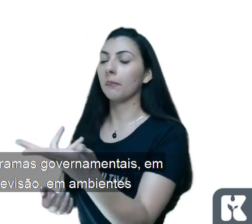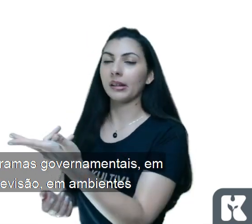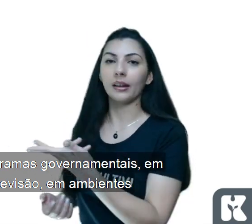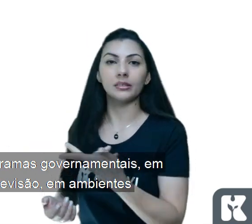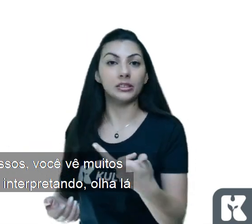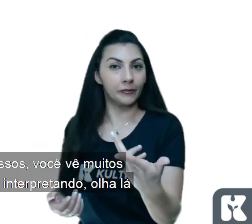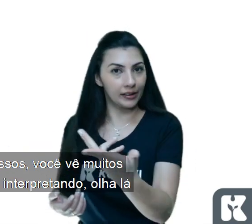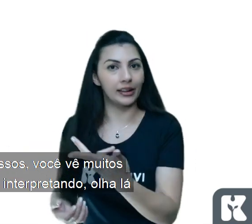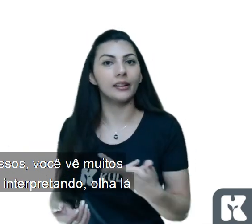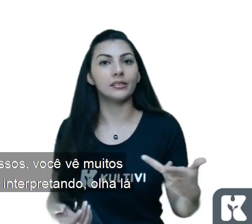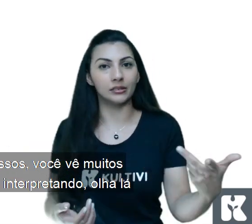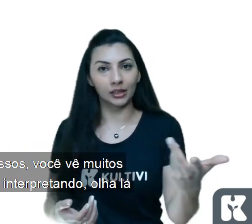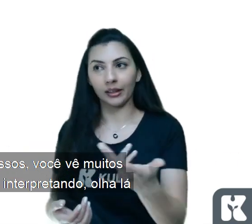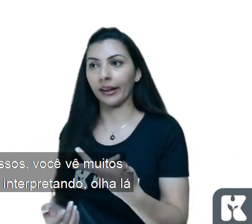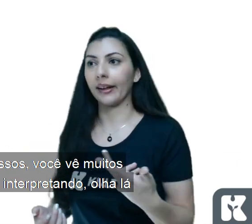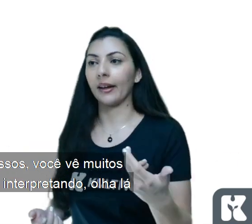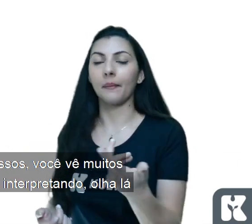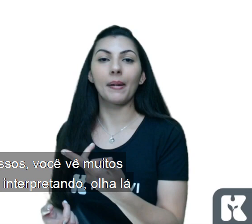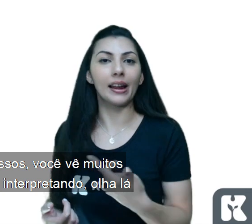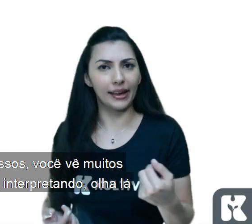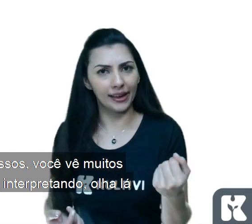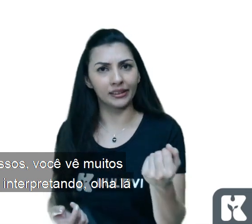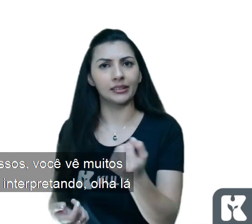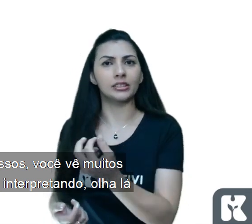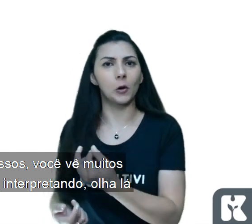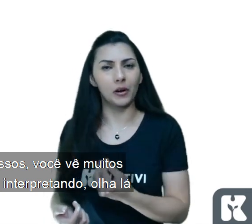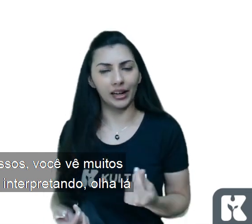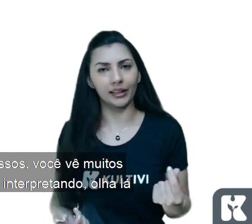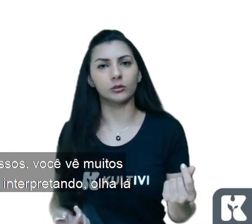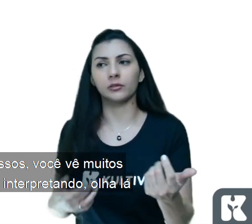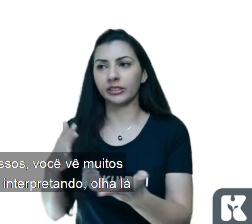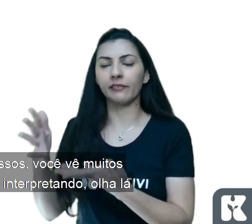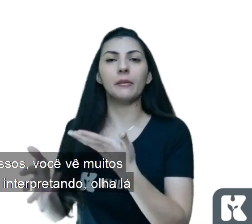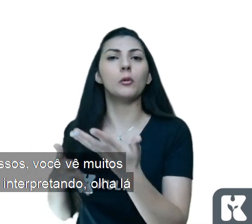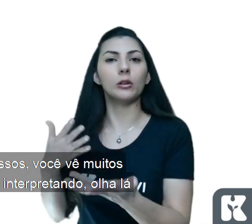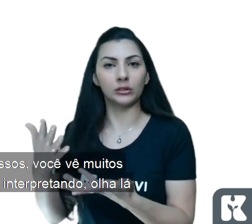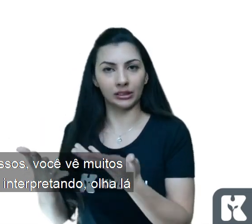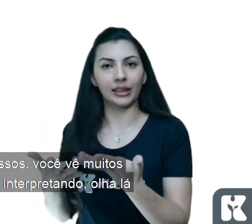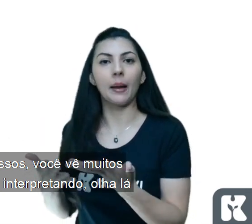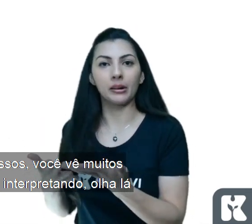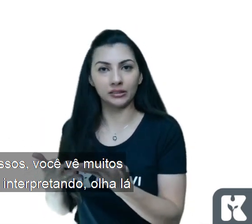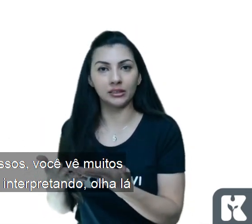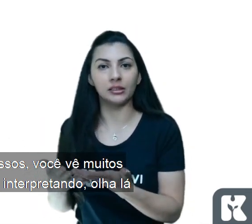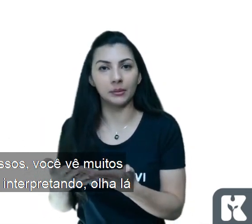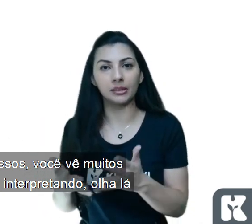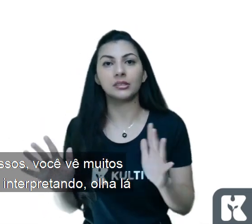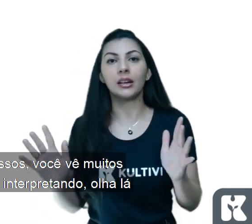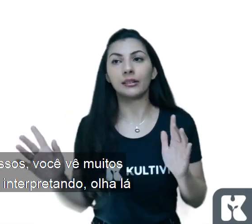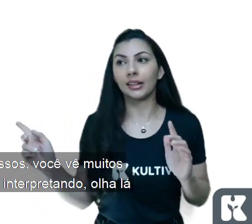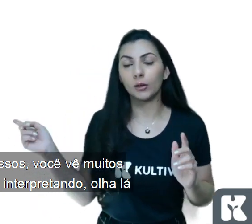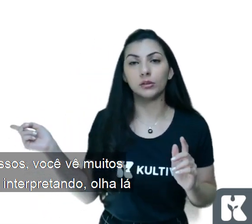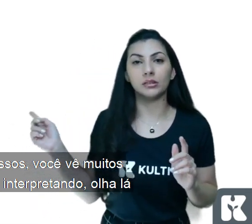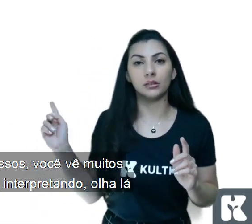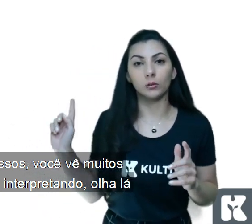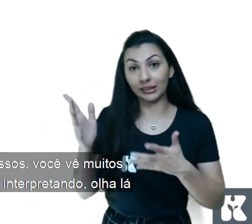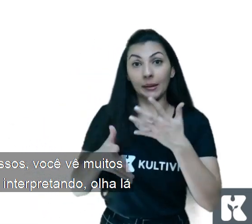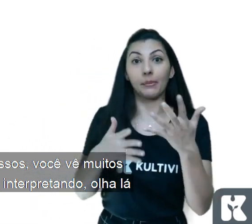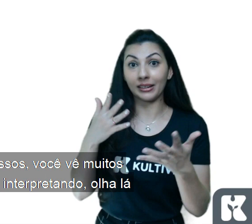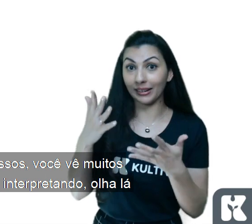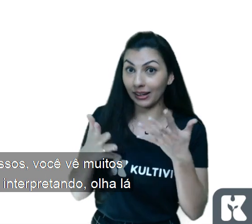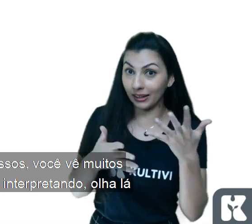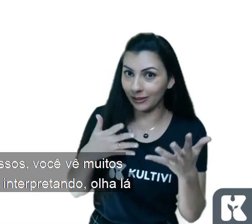televisão, em ambientes diferentes, palestras, congressos, você vê muitos intérpretes de Libras